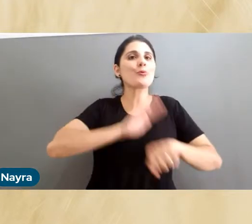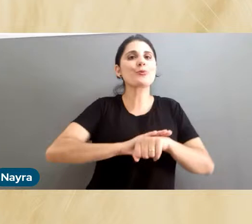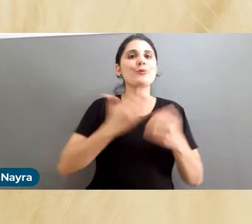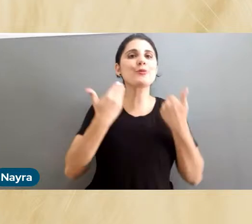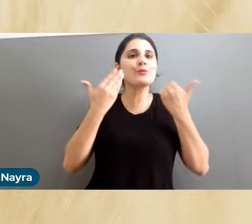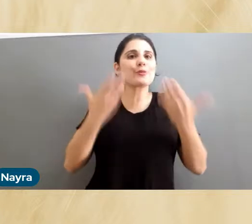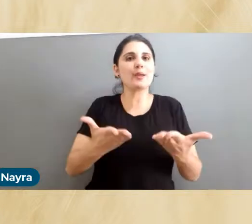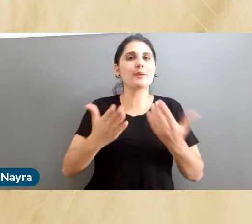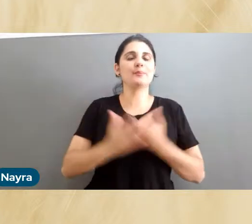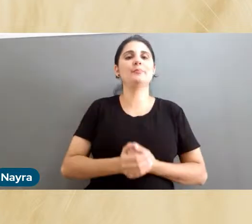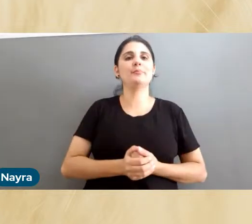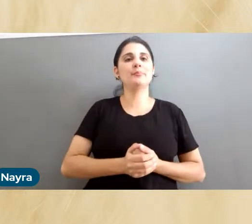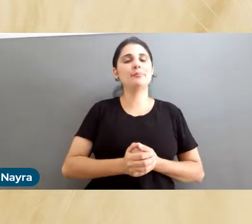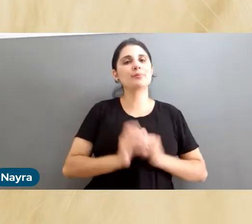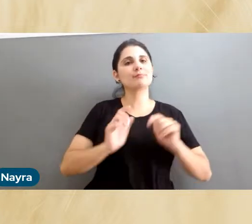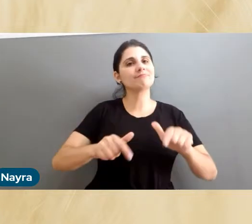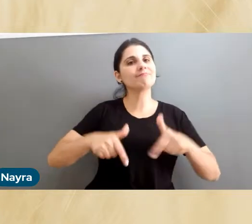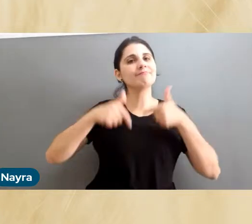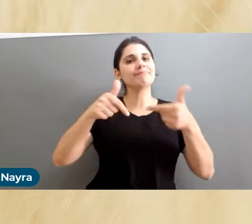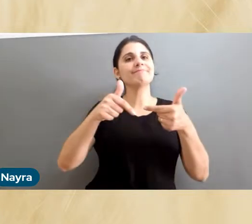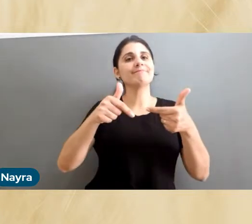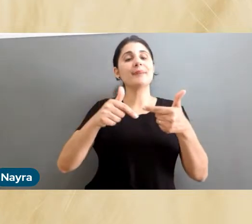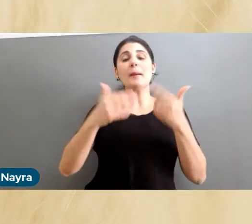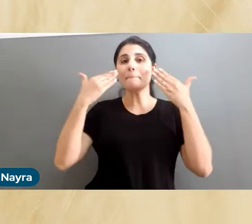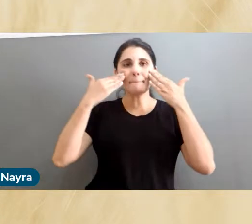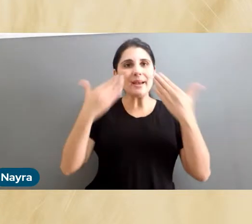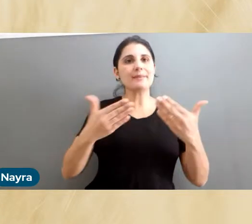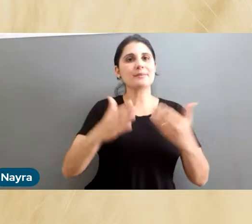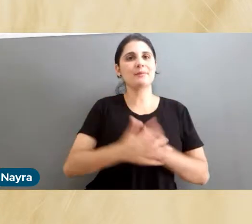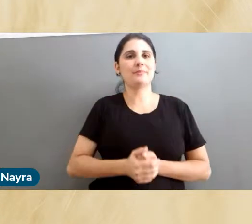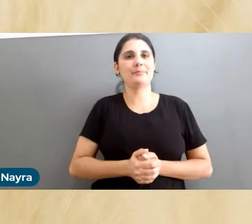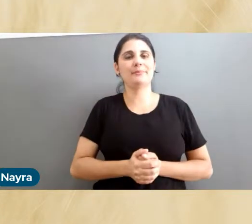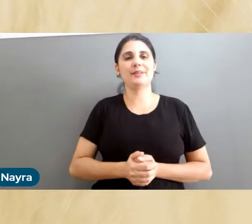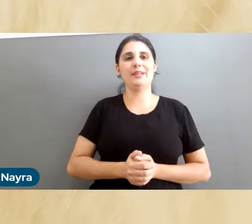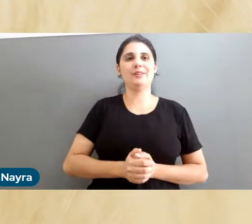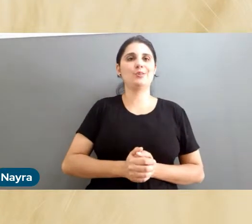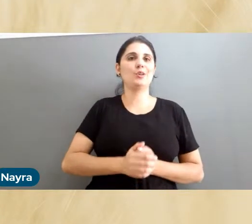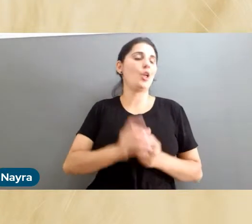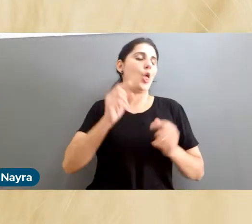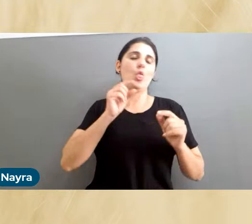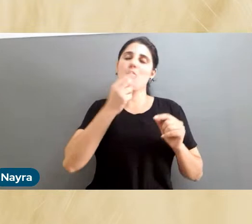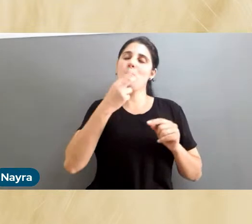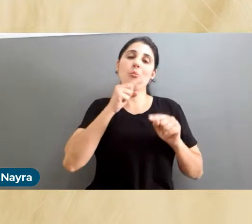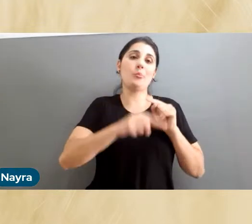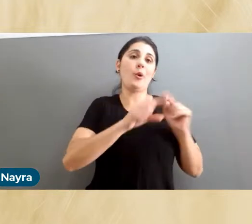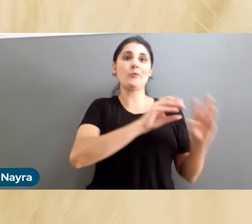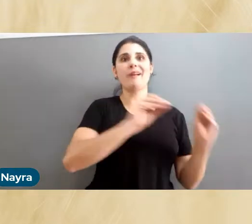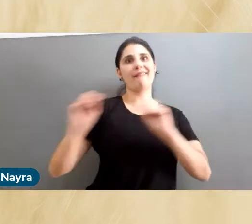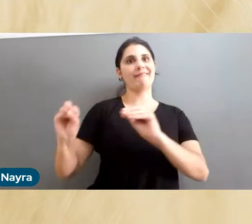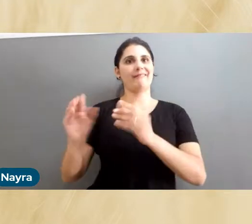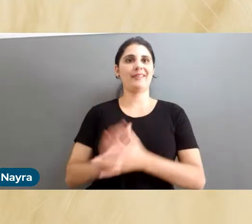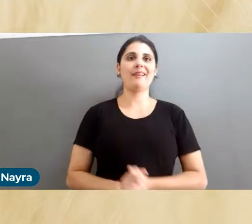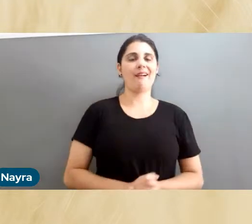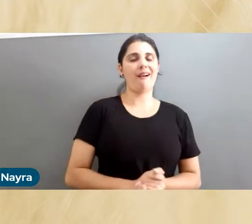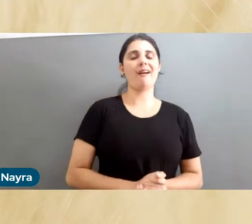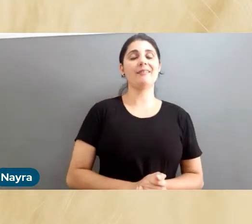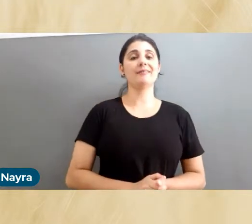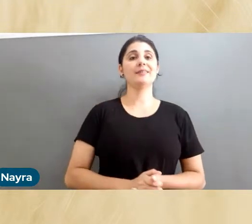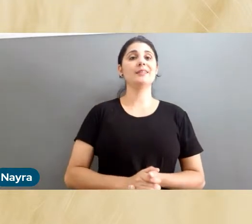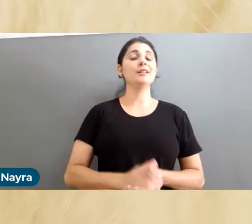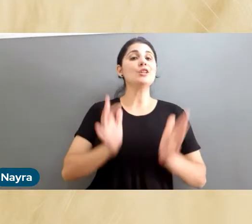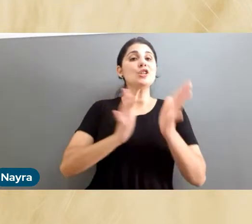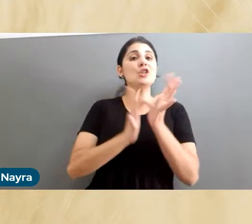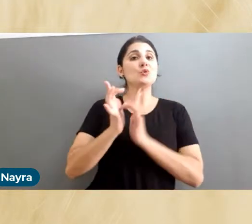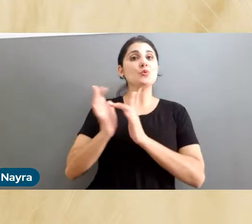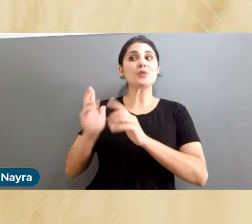nós fazemos pessoalmente. Não dá para delegar. A exemplo do Cristo, que veio ao